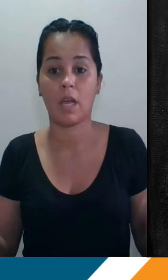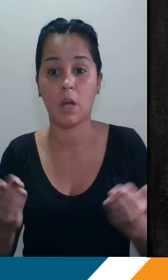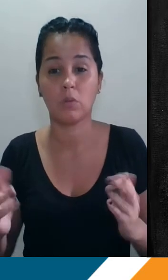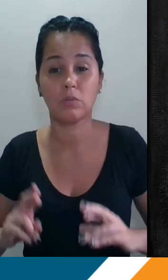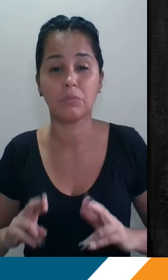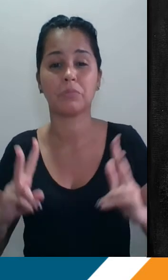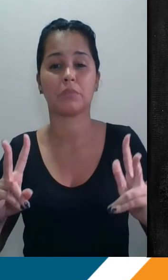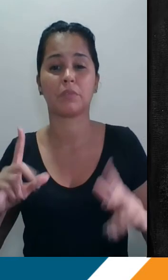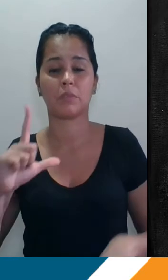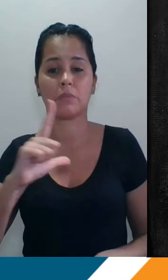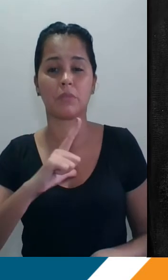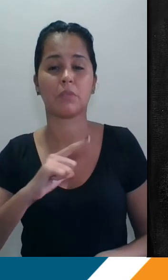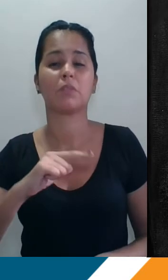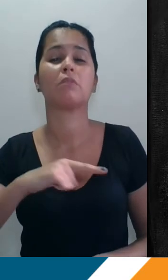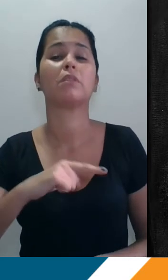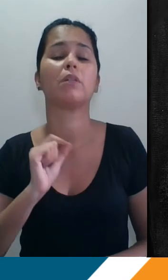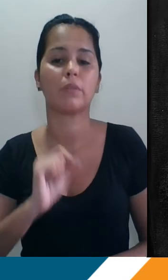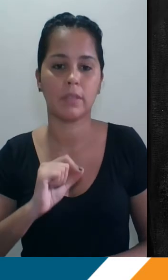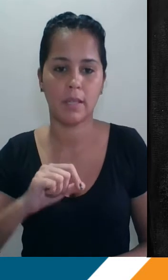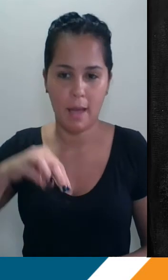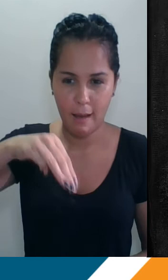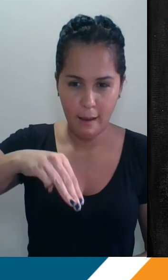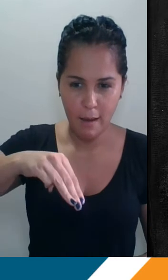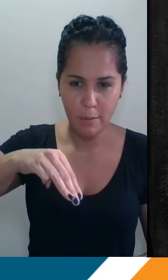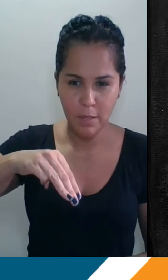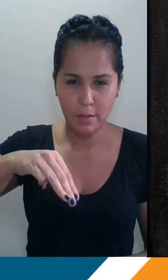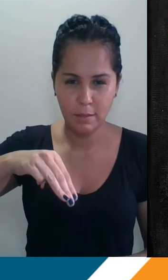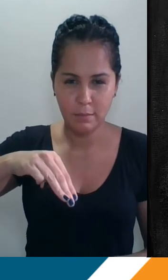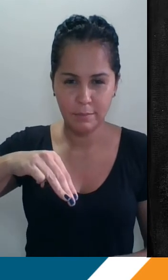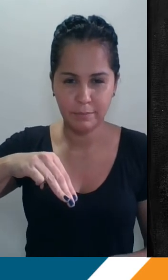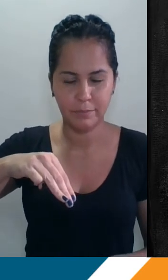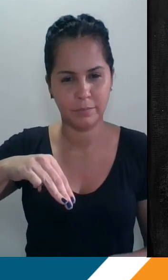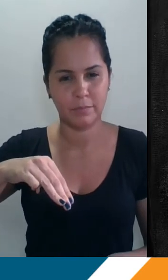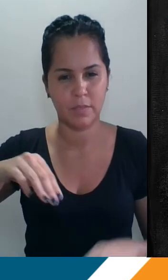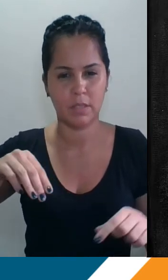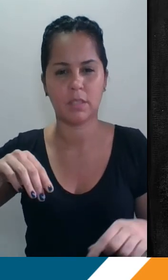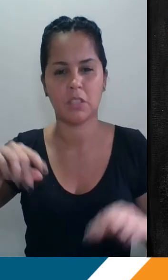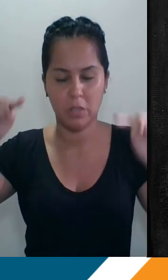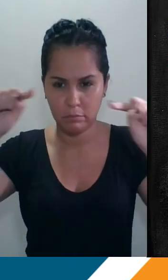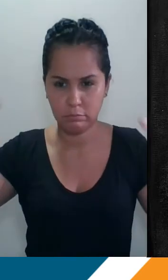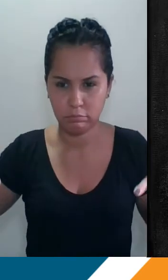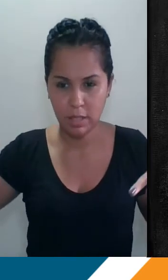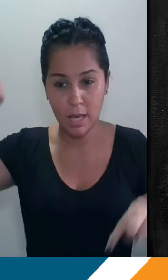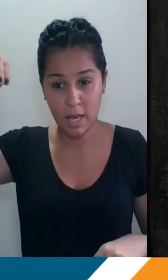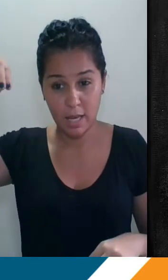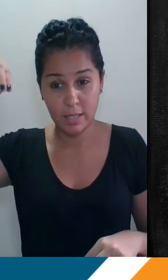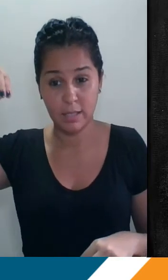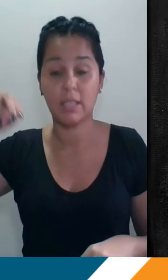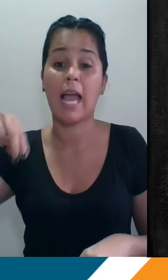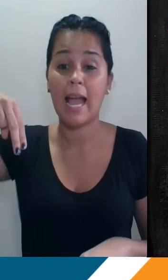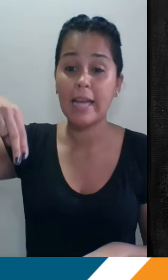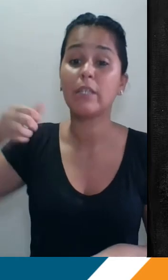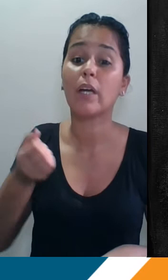diferença mesmo vai ser que aquele N que eu tinha elevado, né, o expoente N, que representa a quantidade de meses que